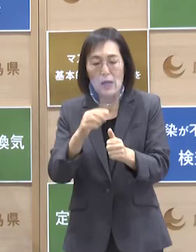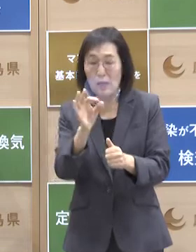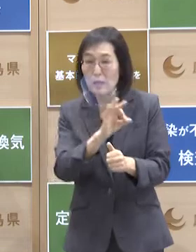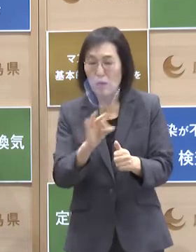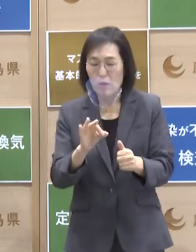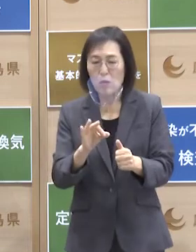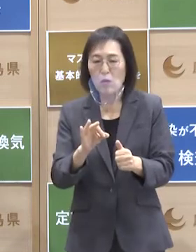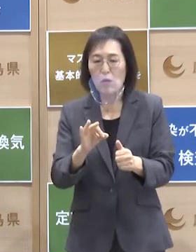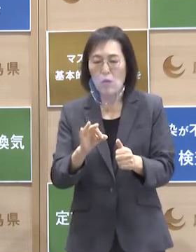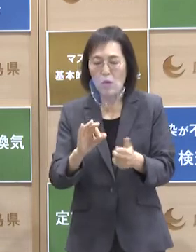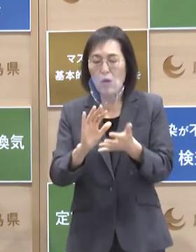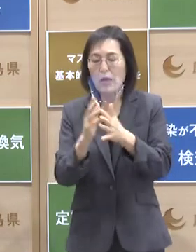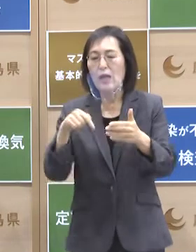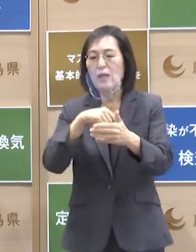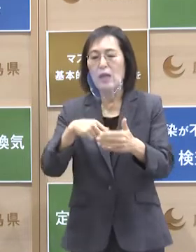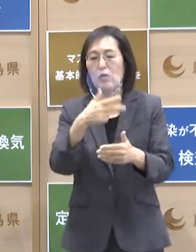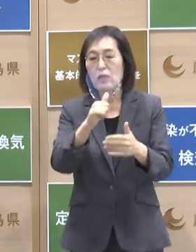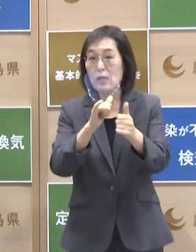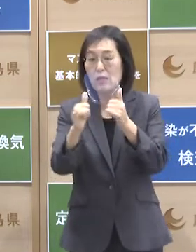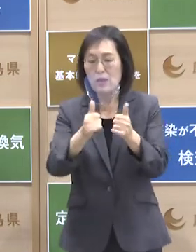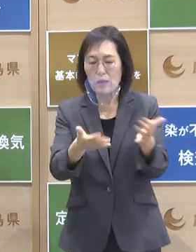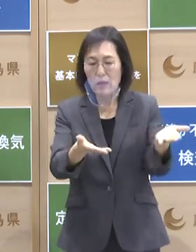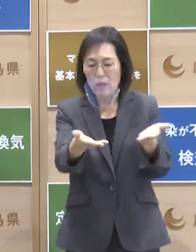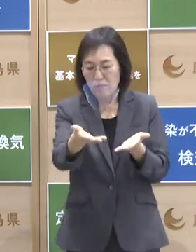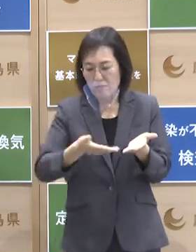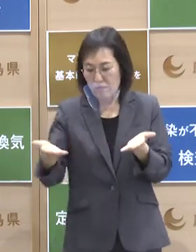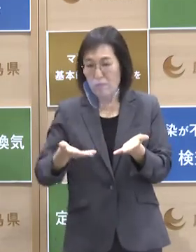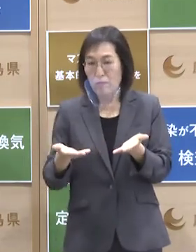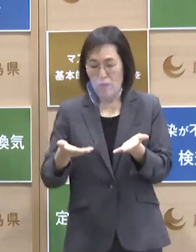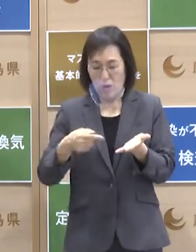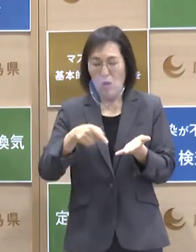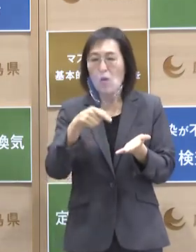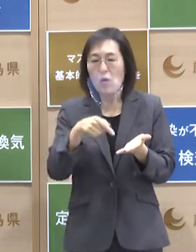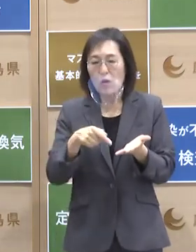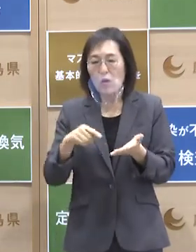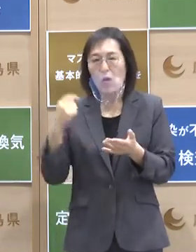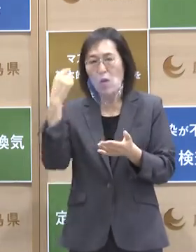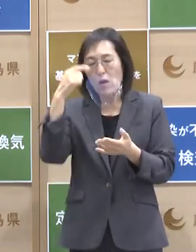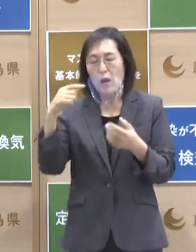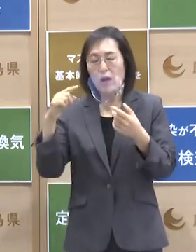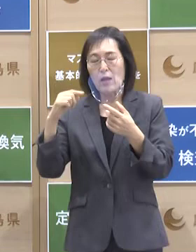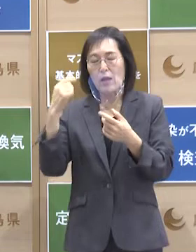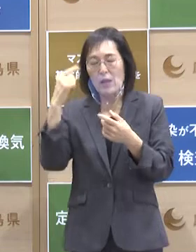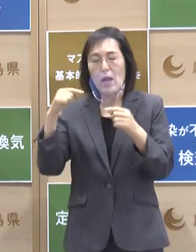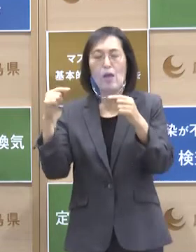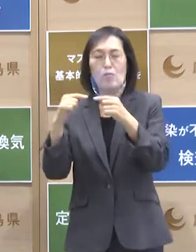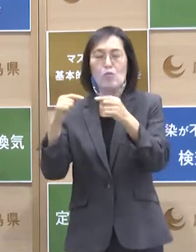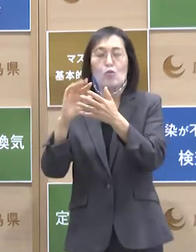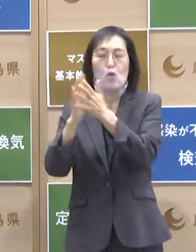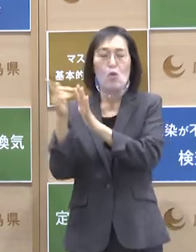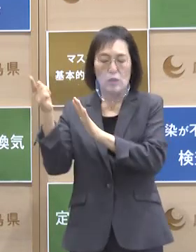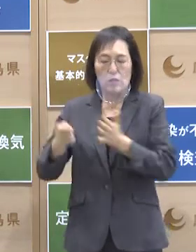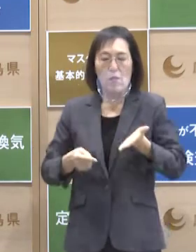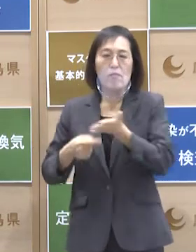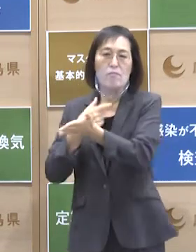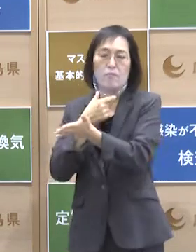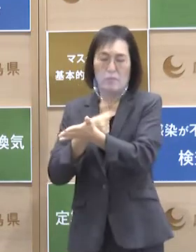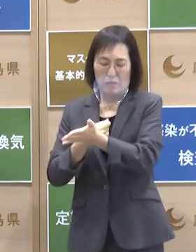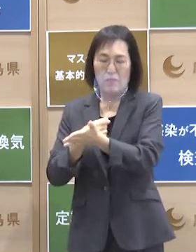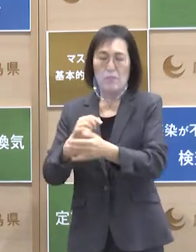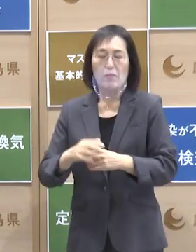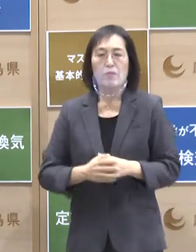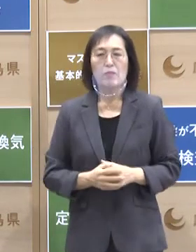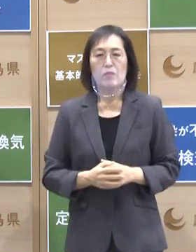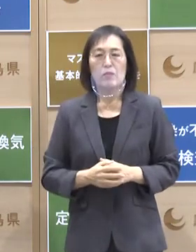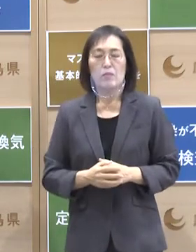たりして、そういったものを近日中に外務省に提供していきたいと考えています。大きな我々